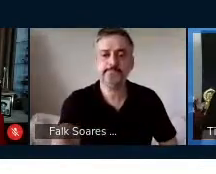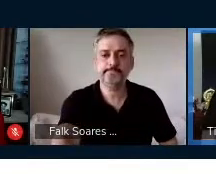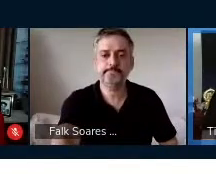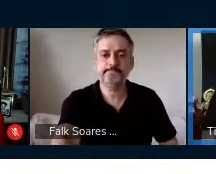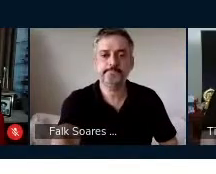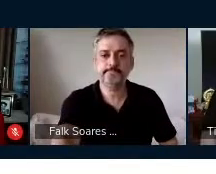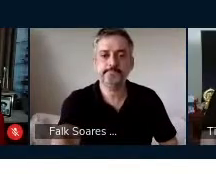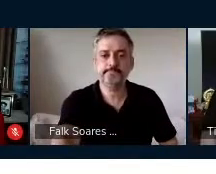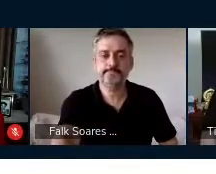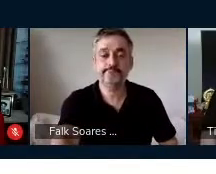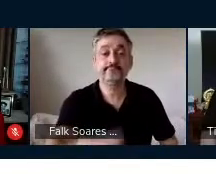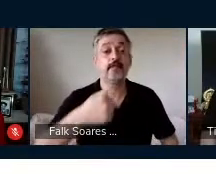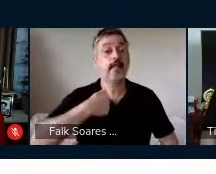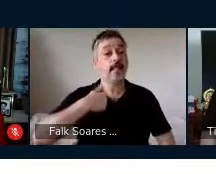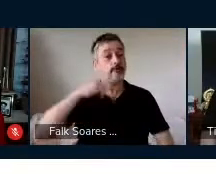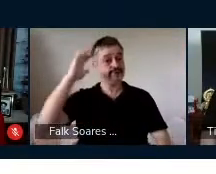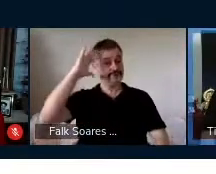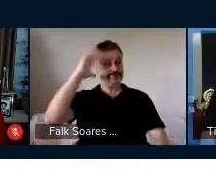surdos.